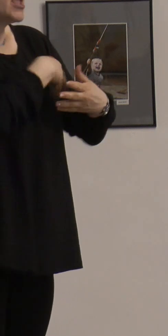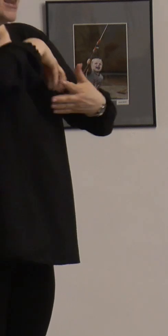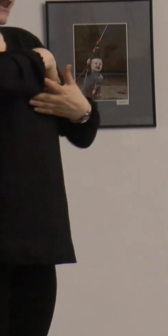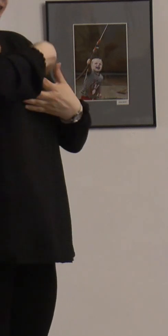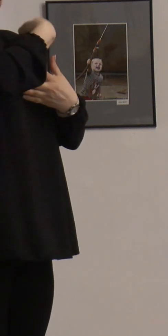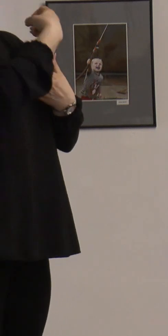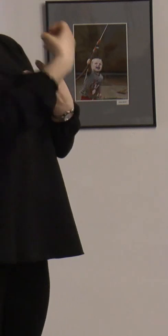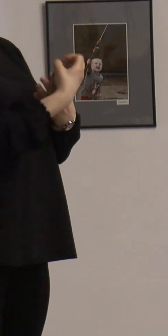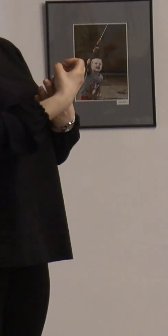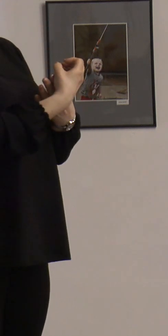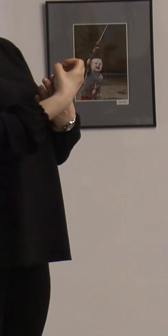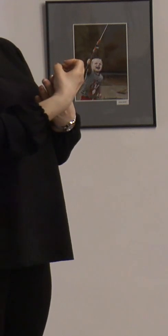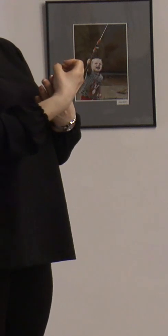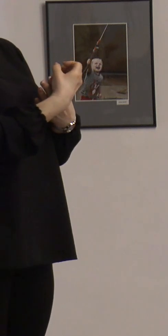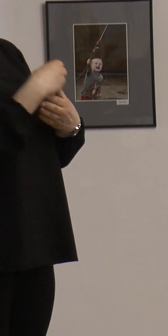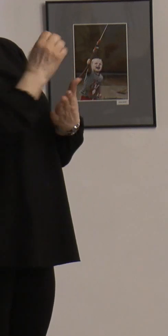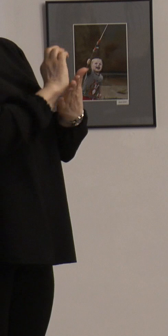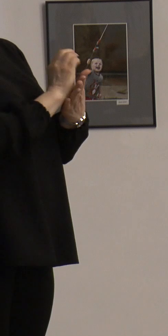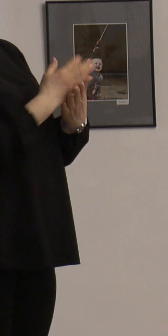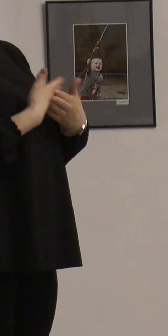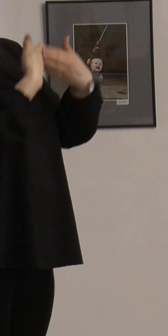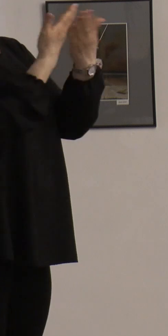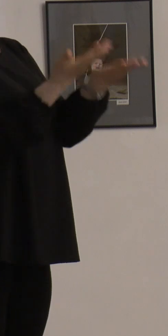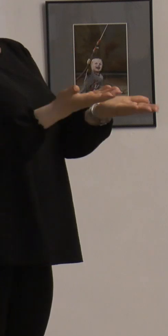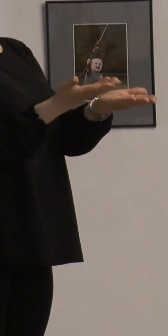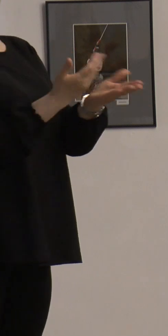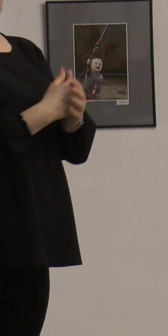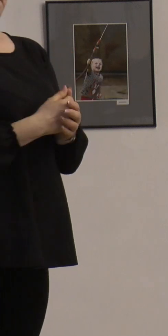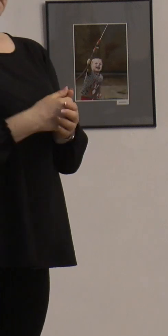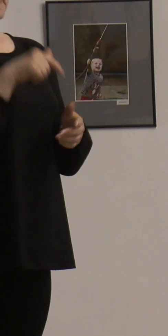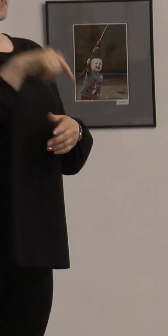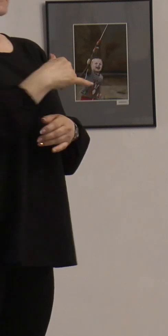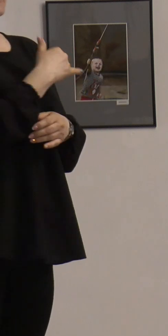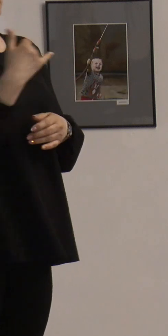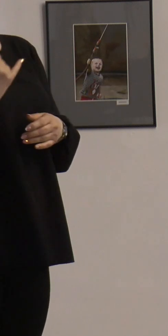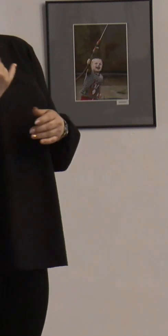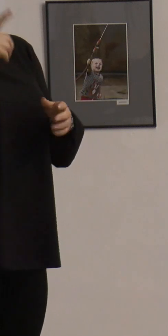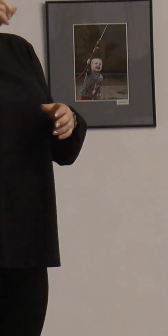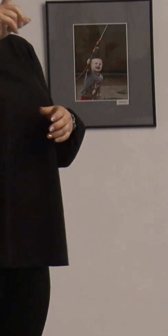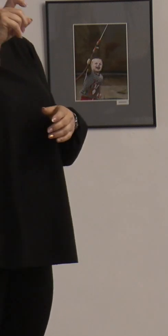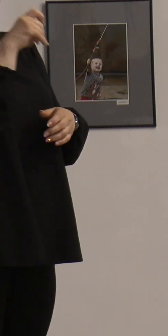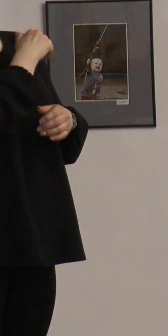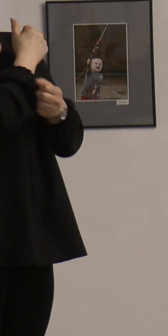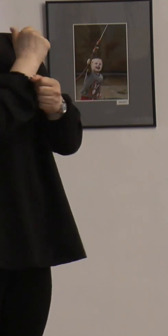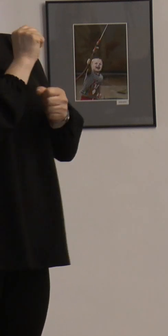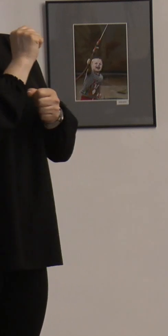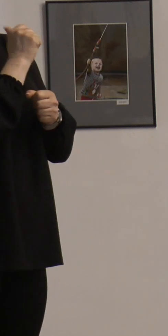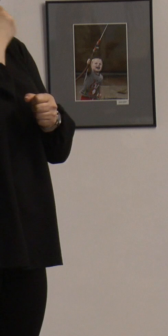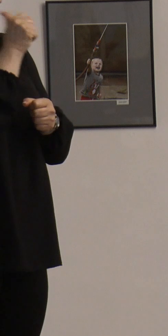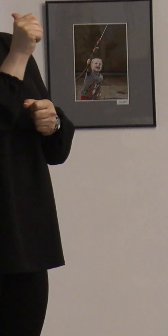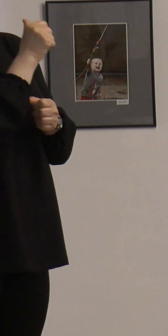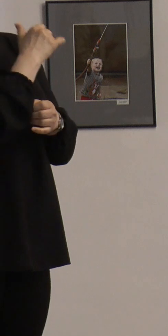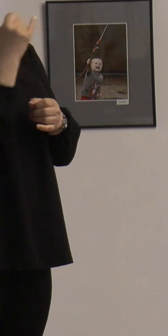lelkéből és a rendelkezésükre bocsátja. Az idén 200 éves